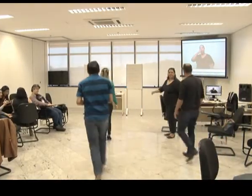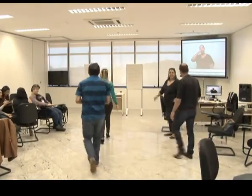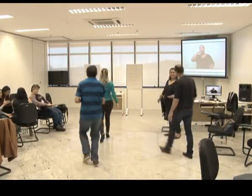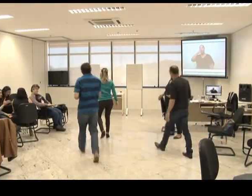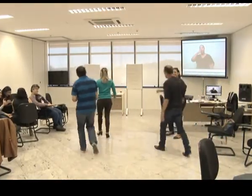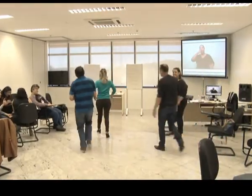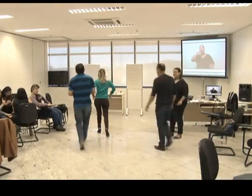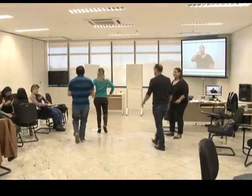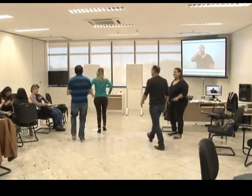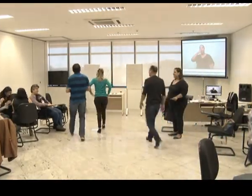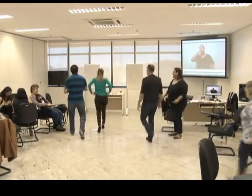Hã?